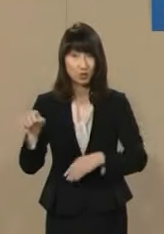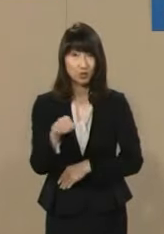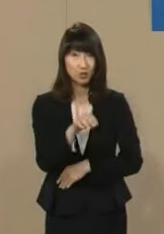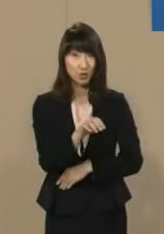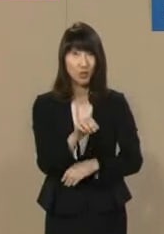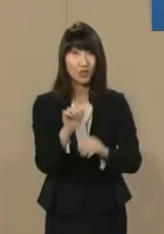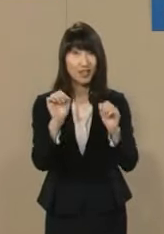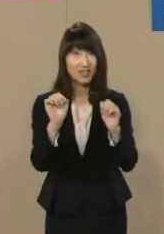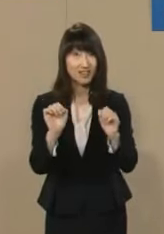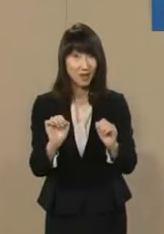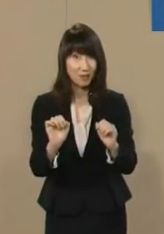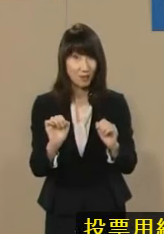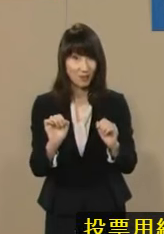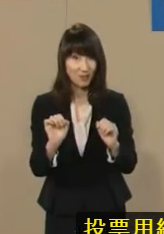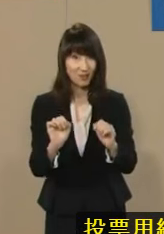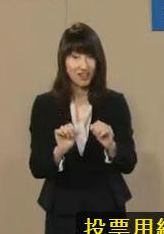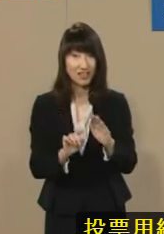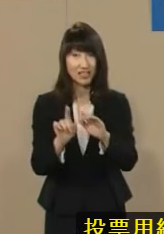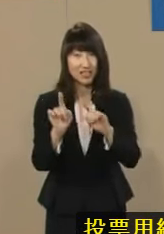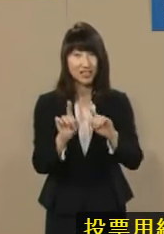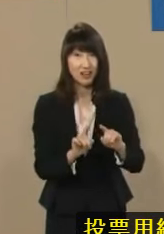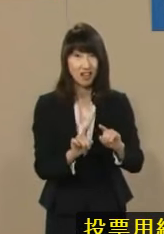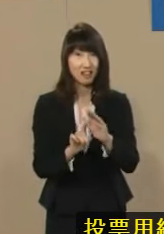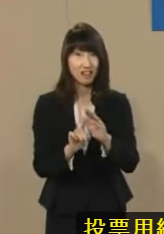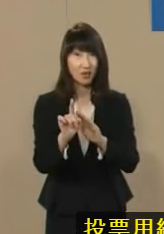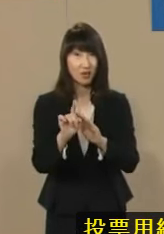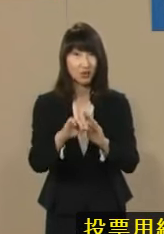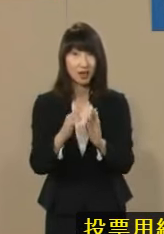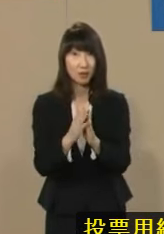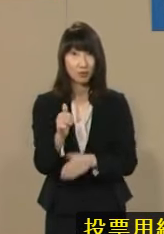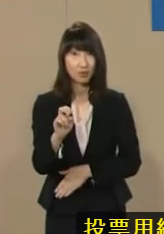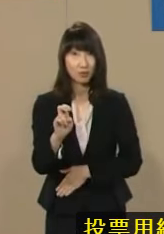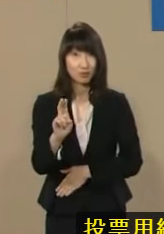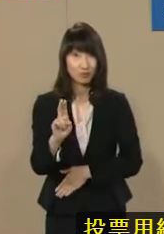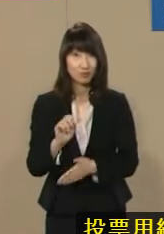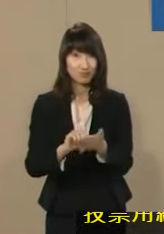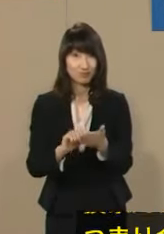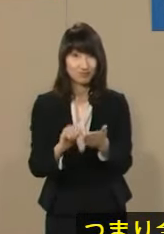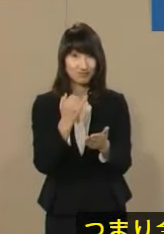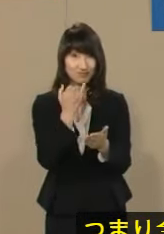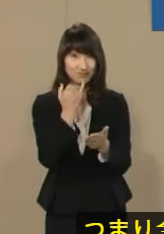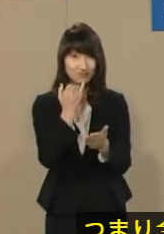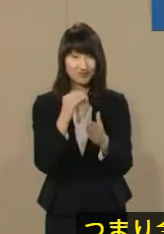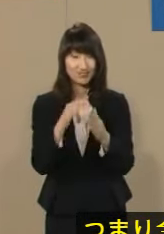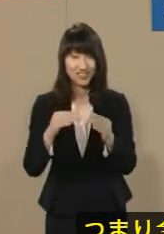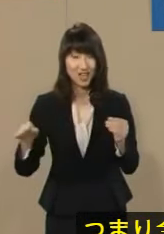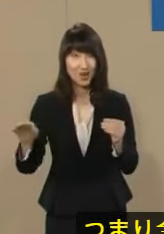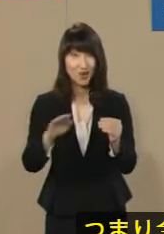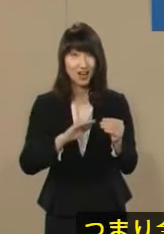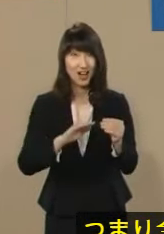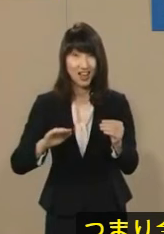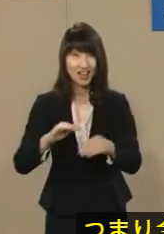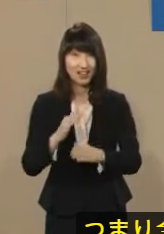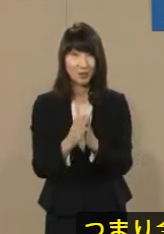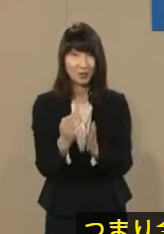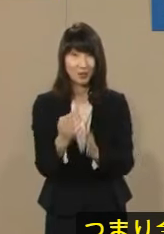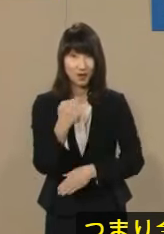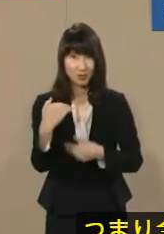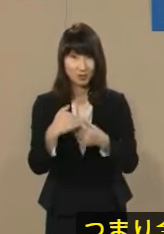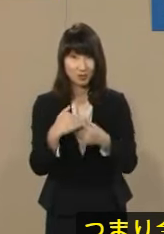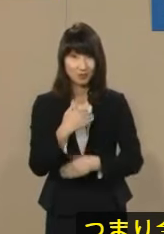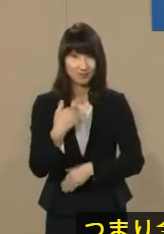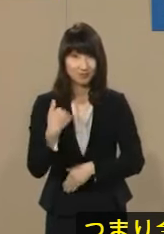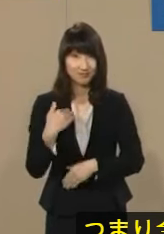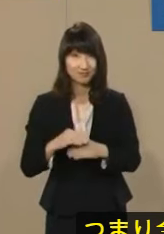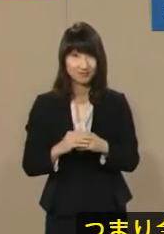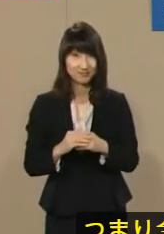お住まいであっても、比例代表に山本太郎とお書きいただけます。全国から山本太郎に投票していただ